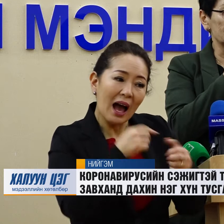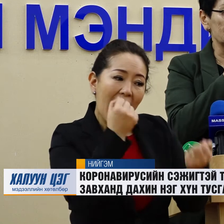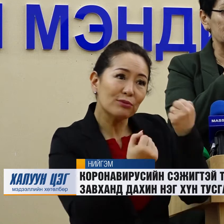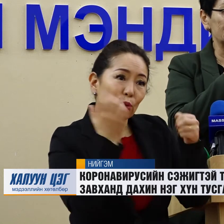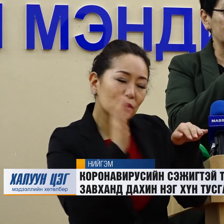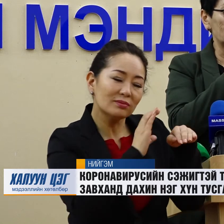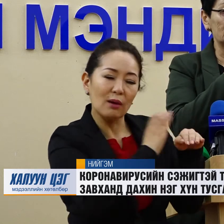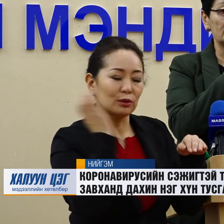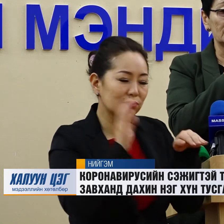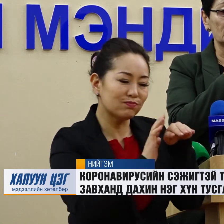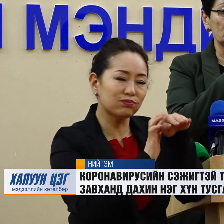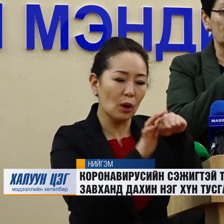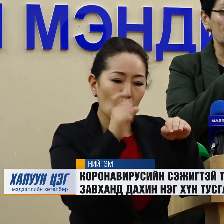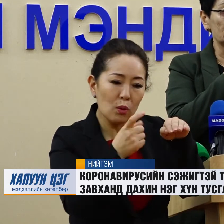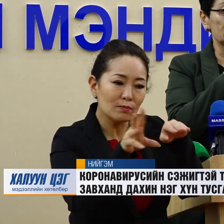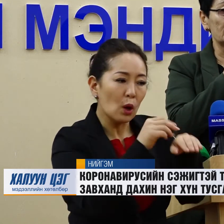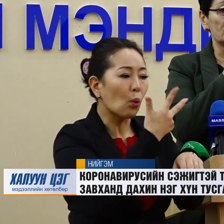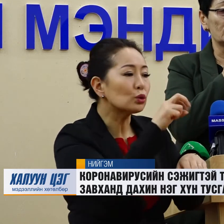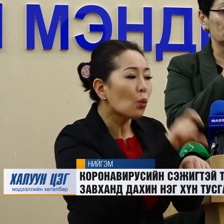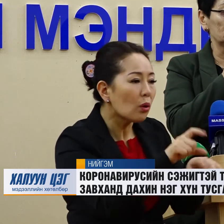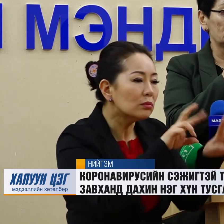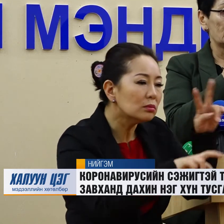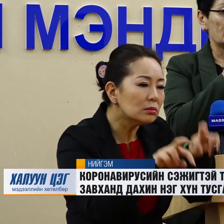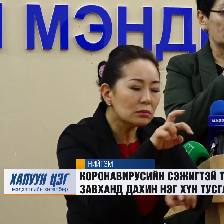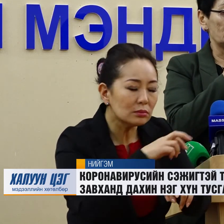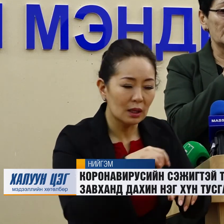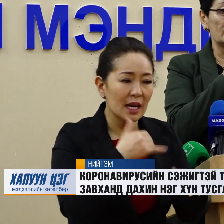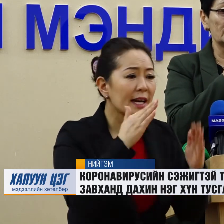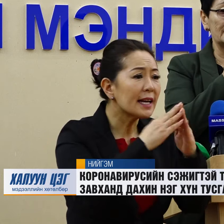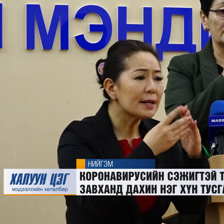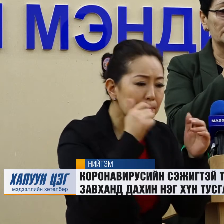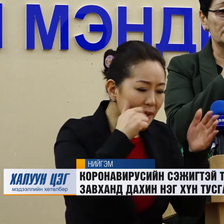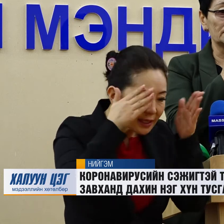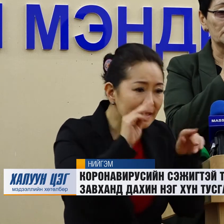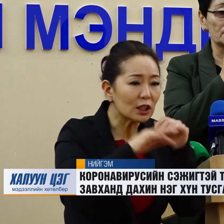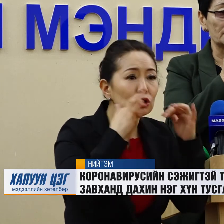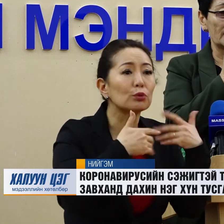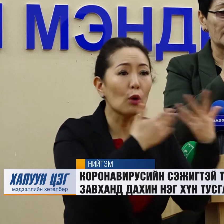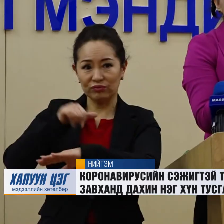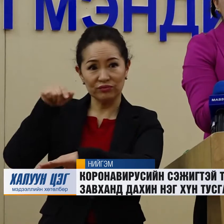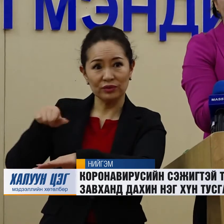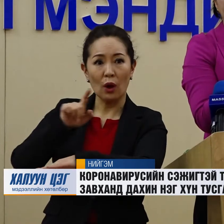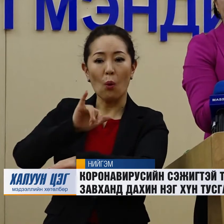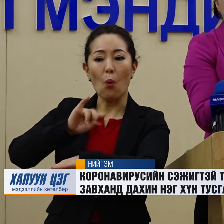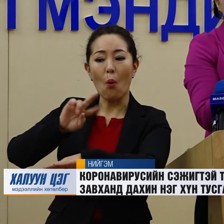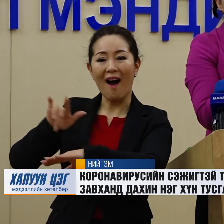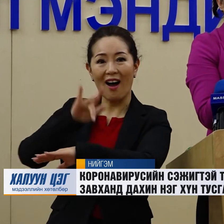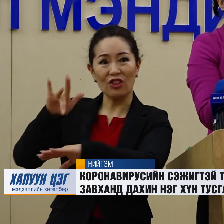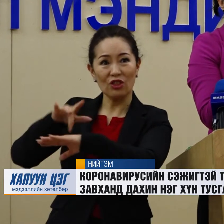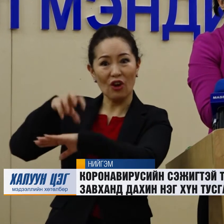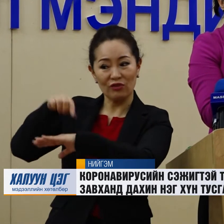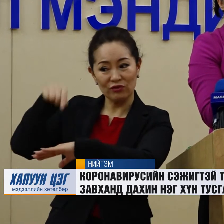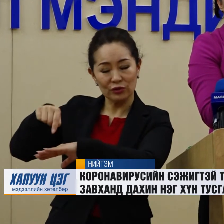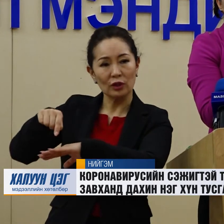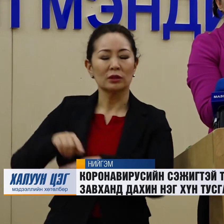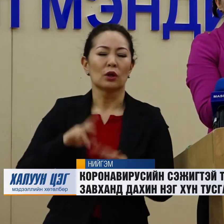хүнийг бас ажилтанд аваад тэдгээрийн одоо хаяг адсаа гэр орныг бие хянах талаар бол зөвлөмж өгсөн байгаа. Өчл гарсан одоо нэг